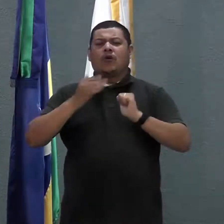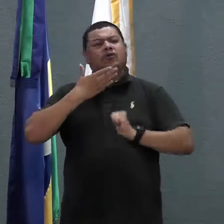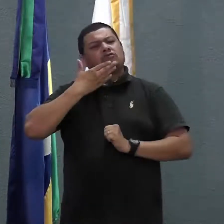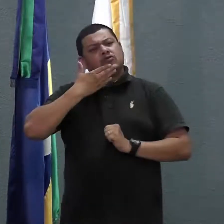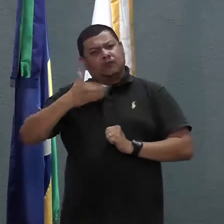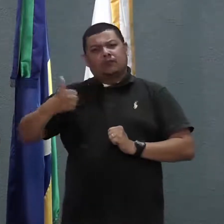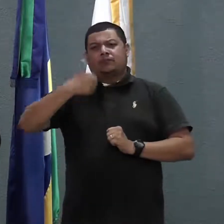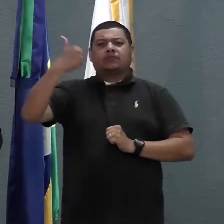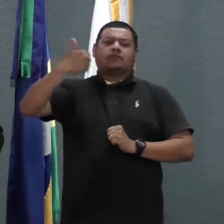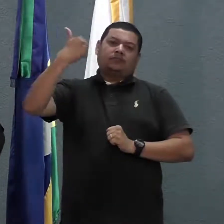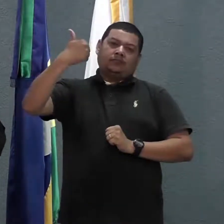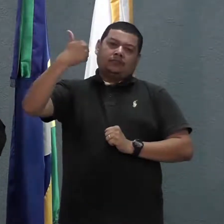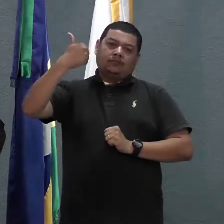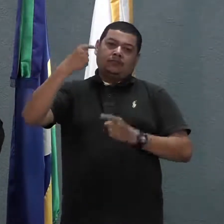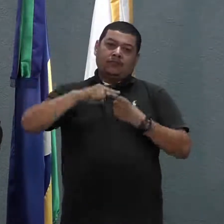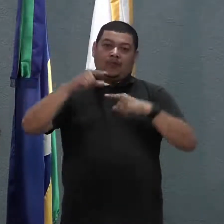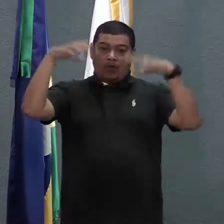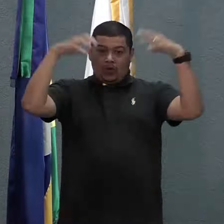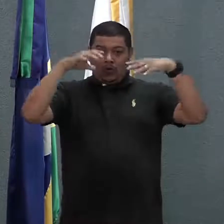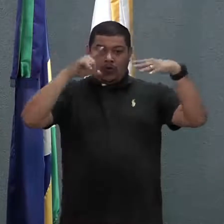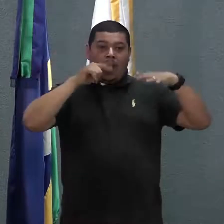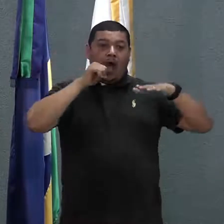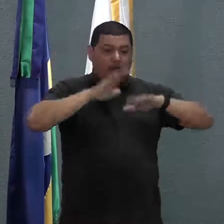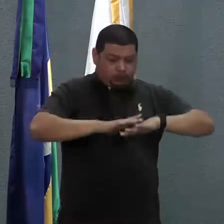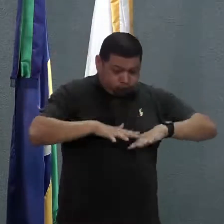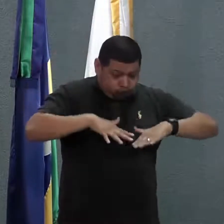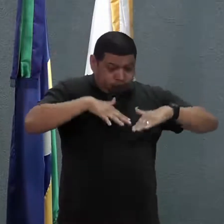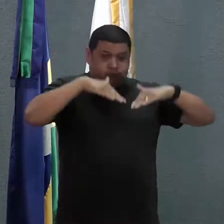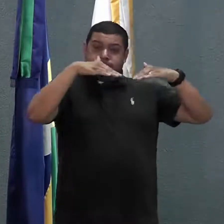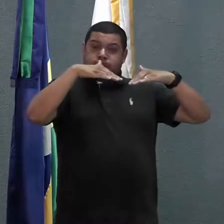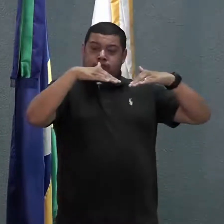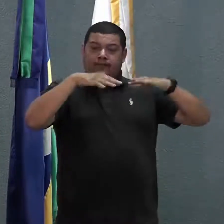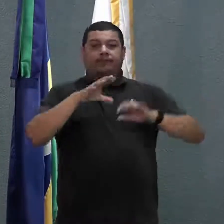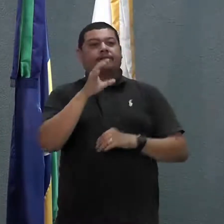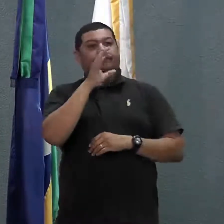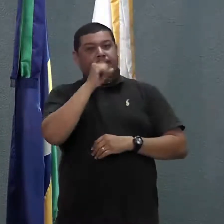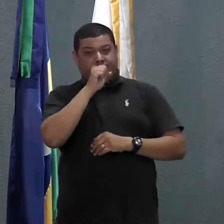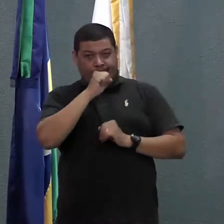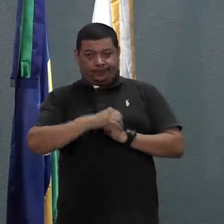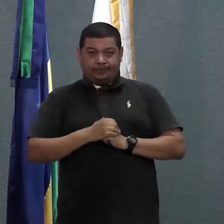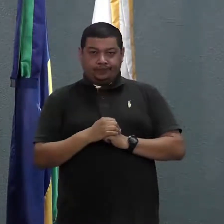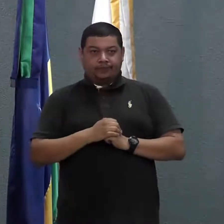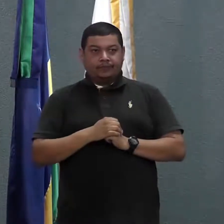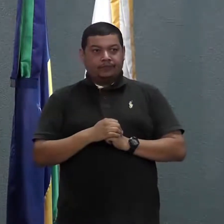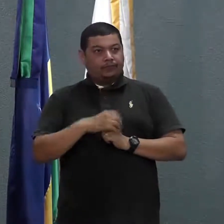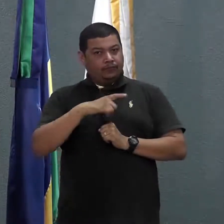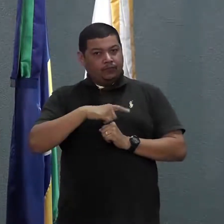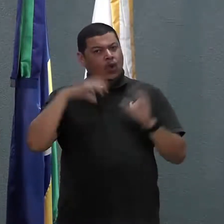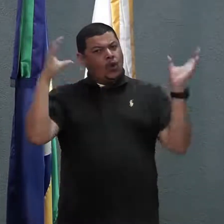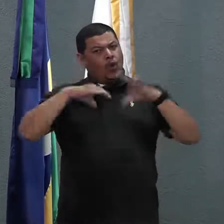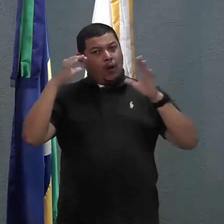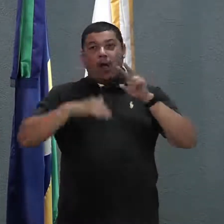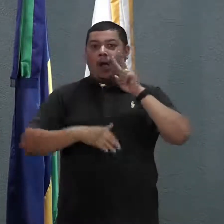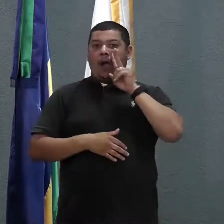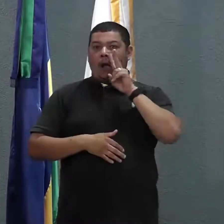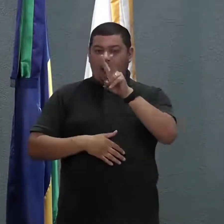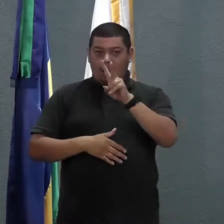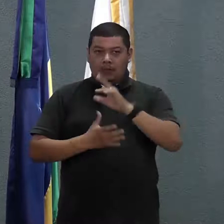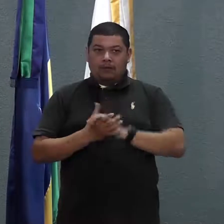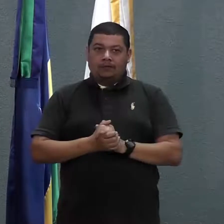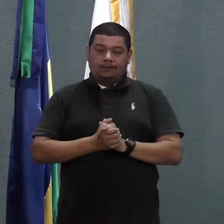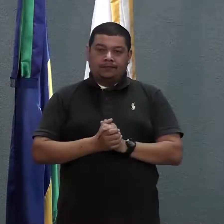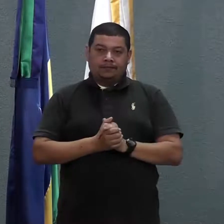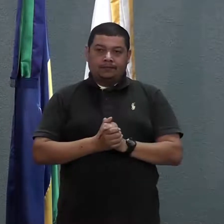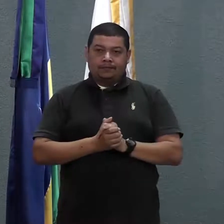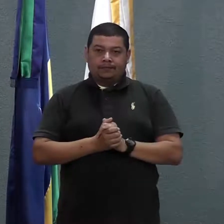relação a tantas enchentes. No sábado, uma chuva muito forte, que